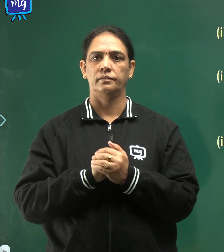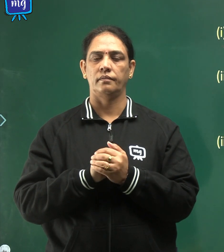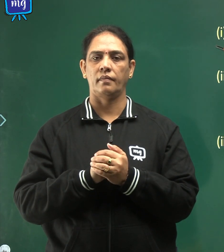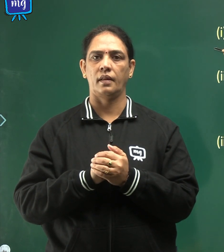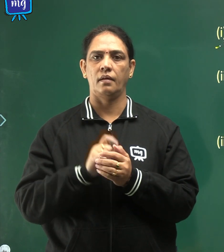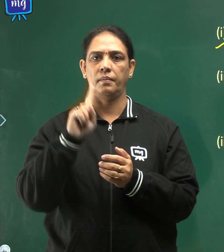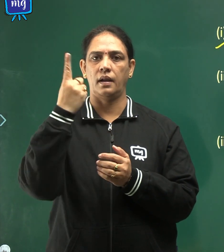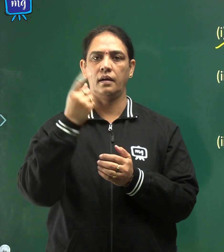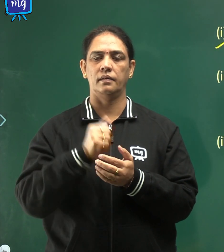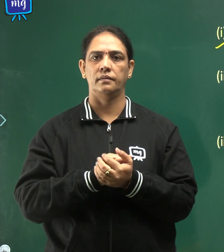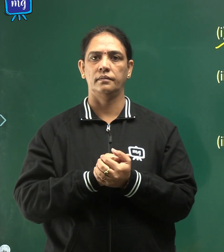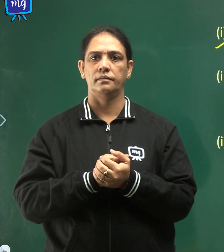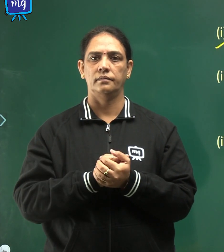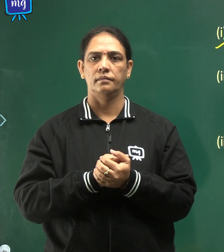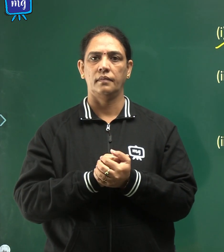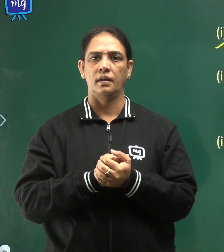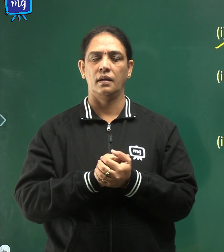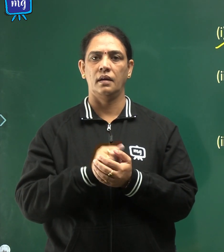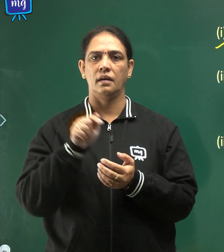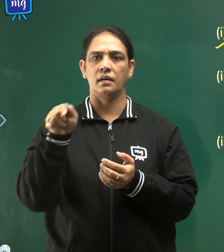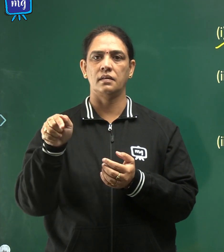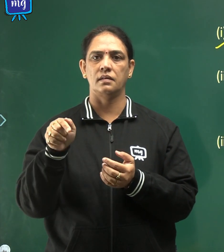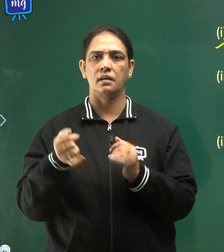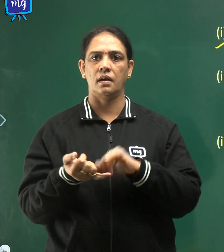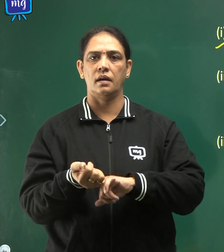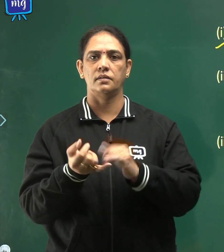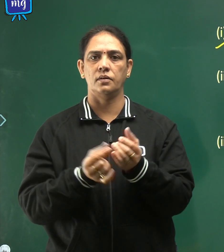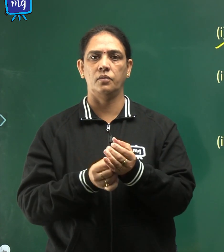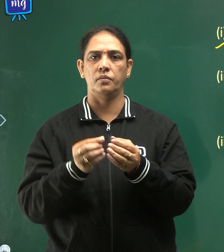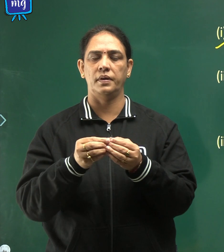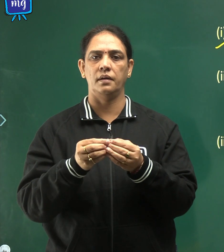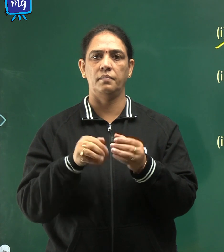पहला, किस विषय में